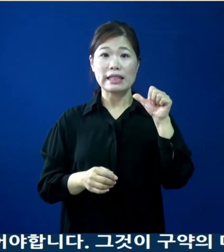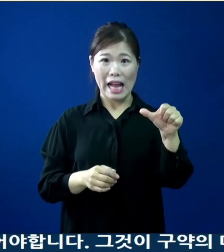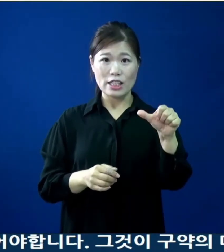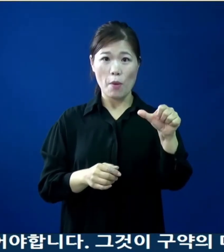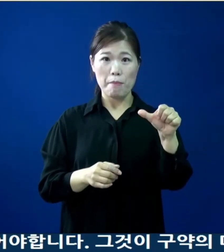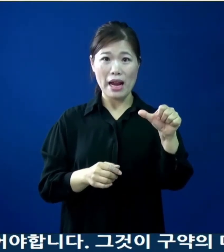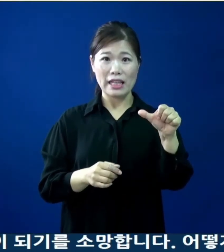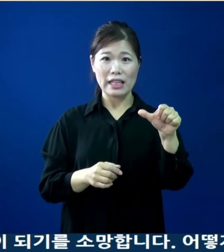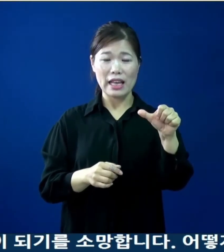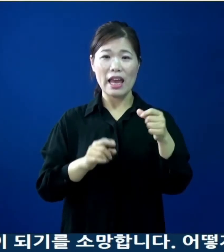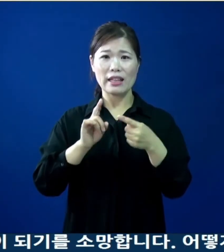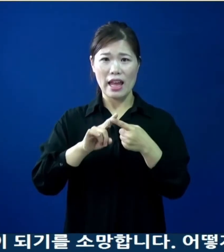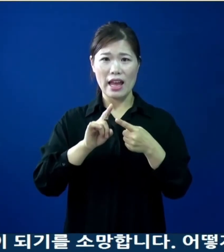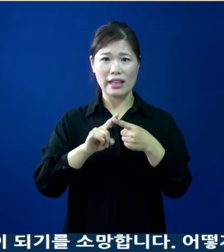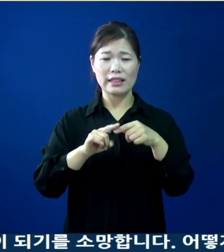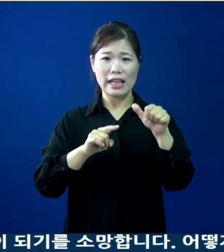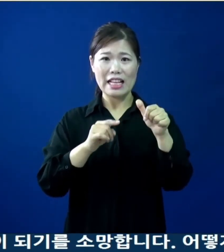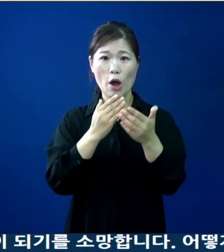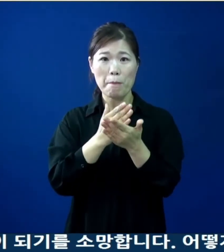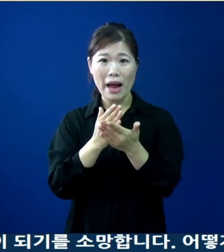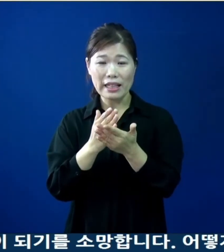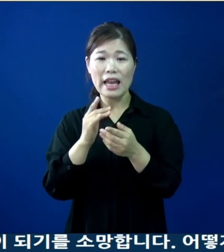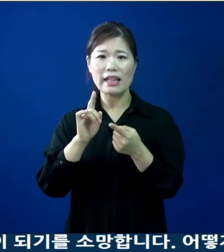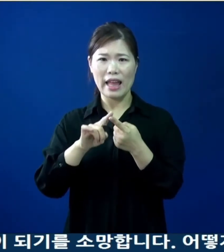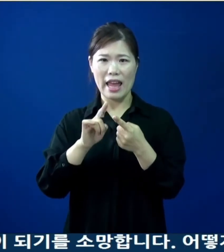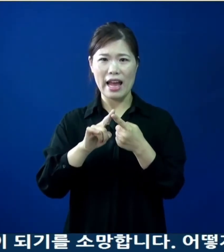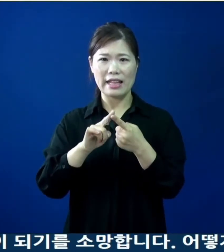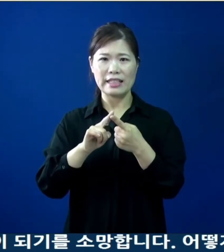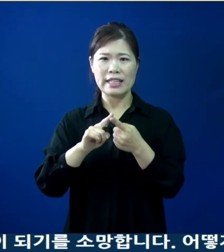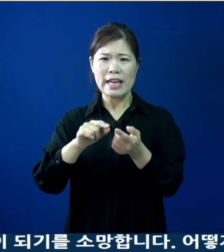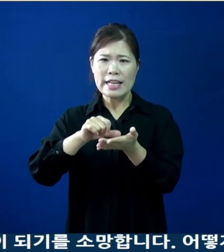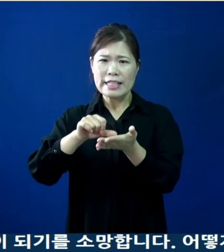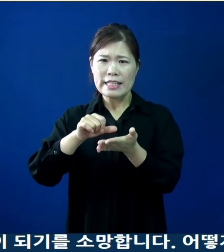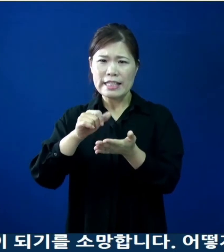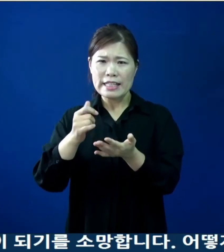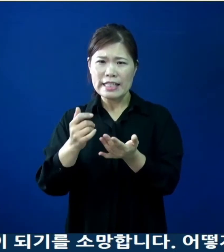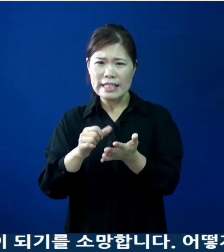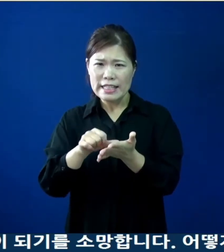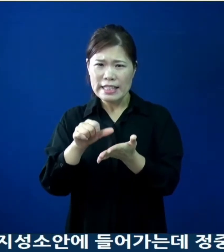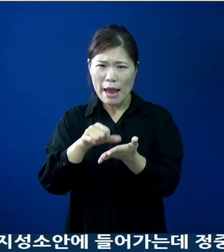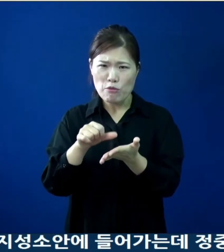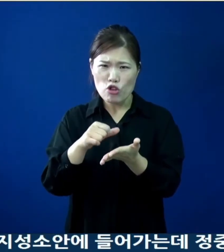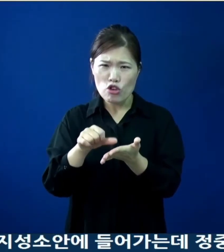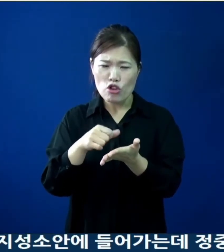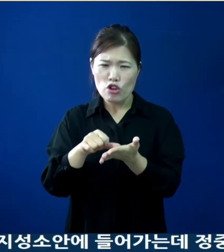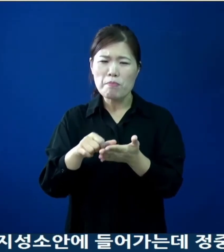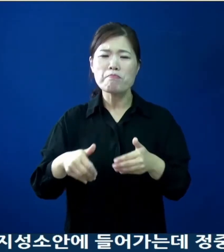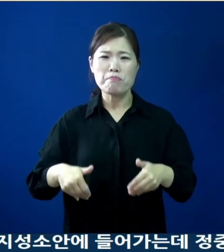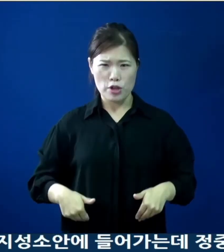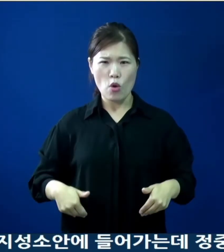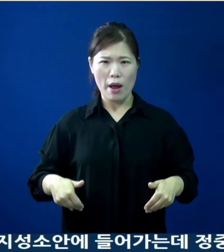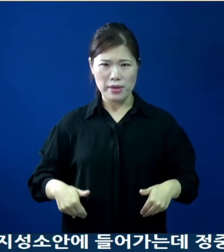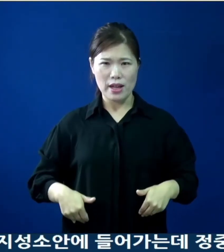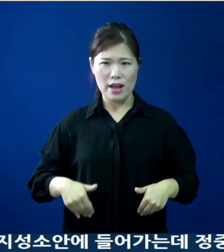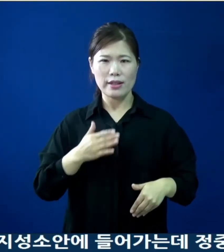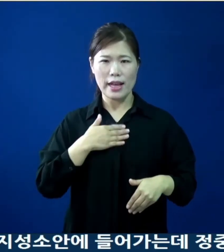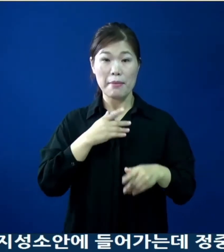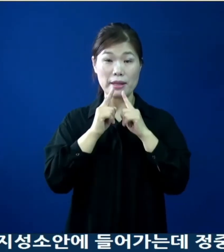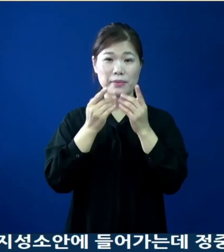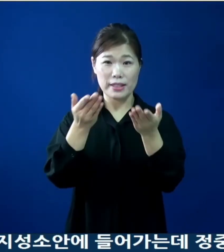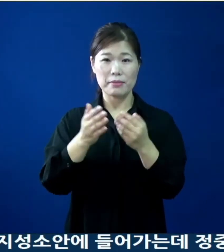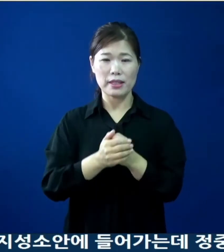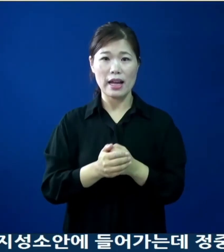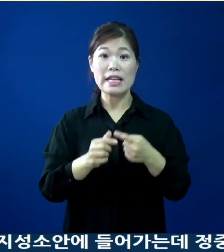5마리의 제물이 필요했습니다. 저를 보시고 그냥 잘 따라 들어오시면 돼요. 성경에 있는 얘기지만 제가 요약합니다. 첫